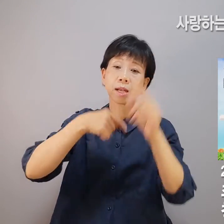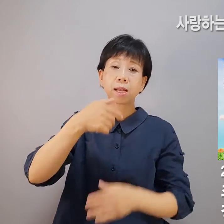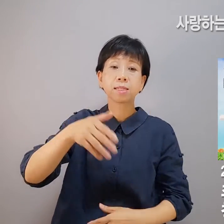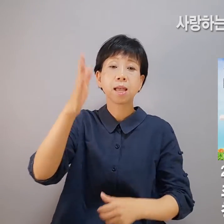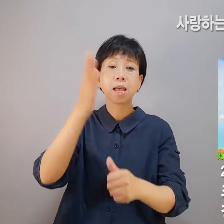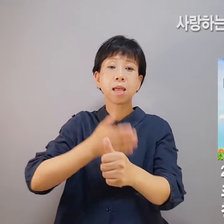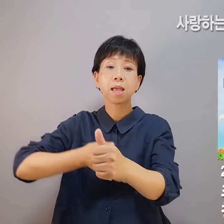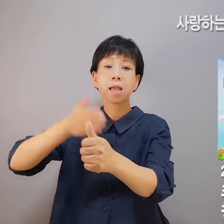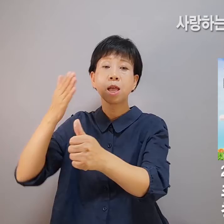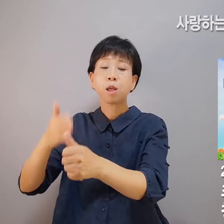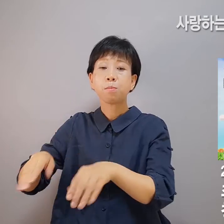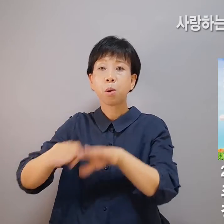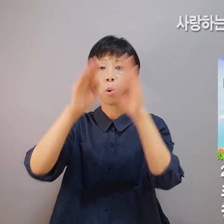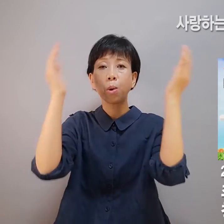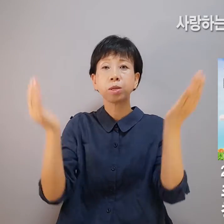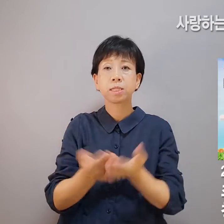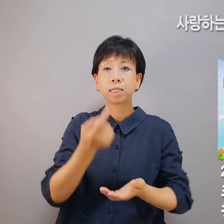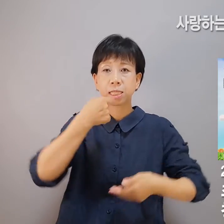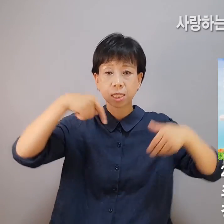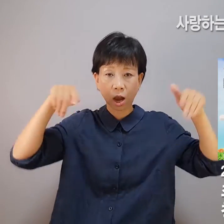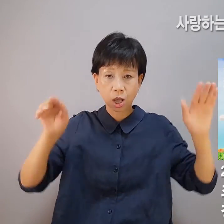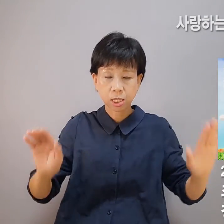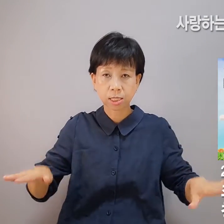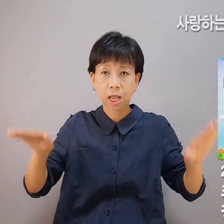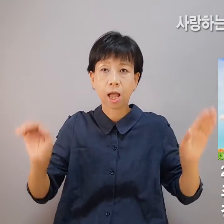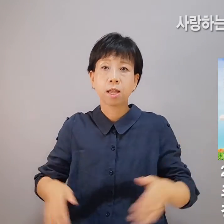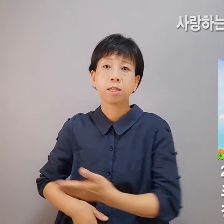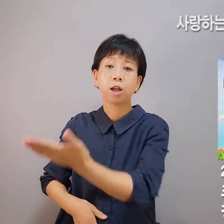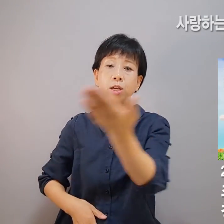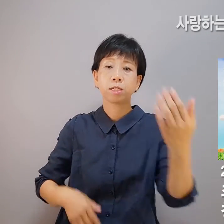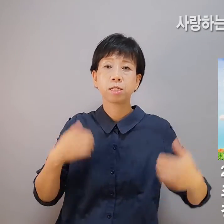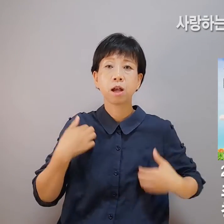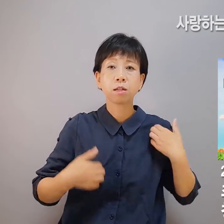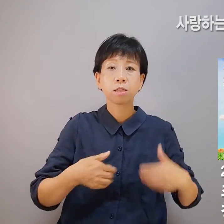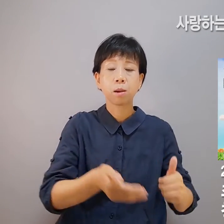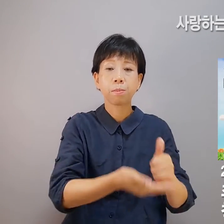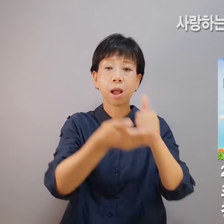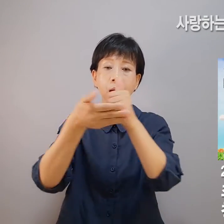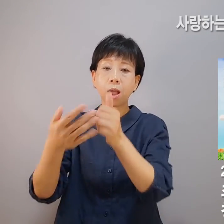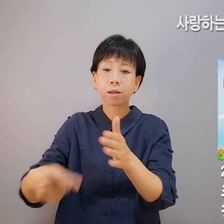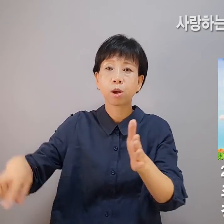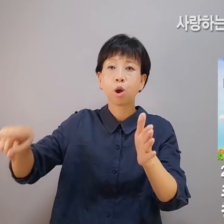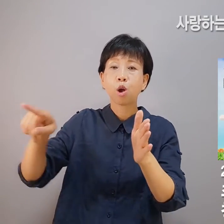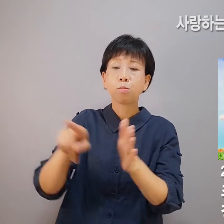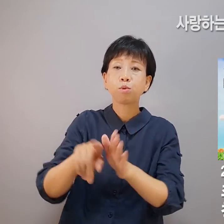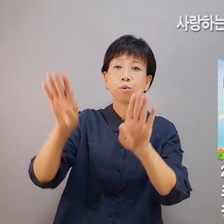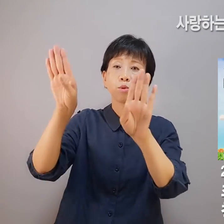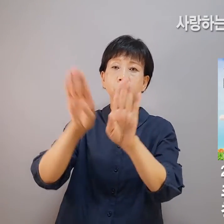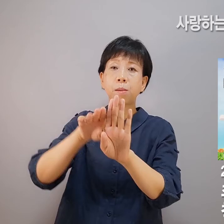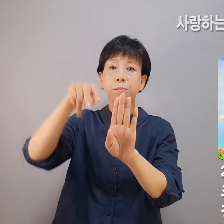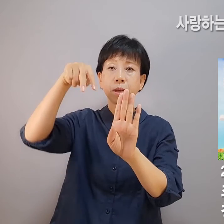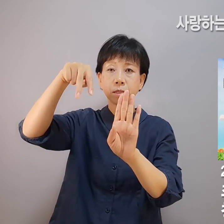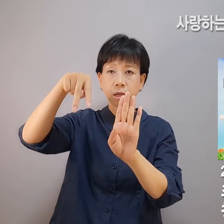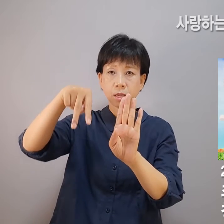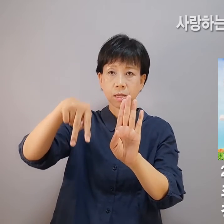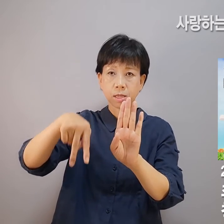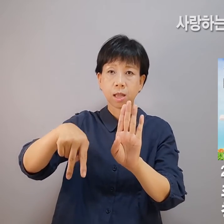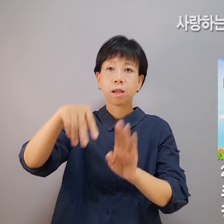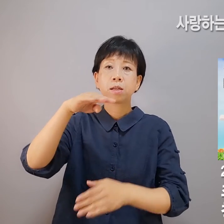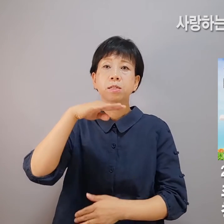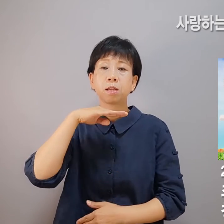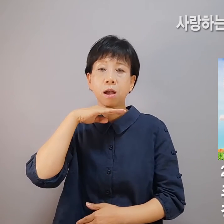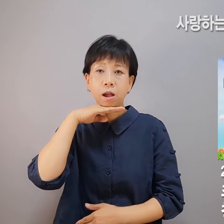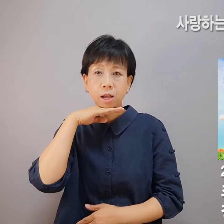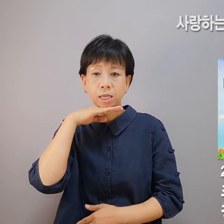천성문만 바라고 나가세. 모든 천사 너희를 영접하러 문